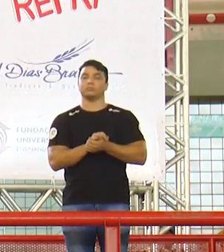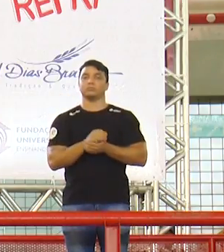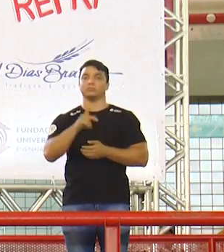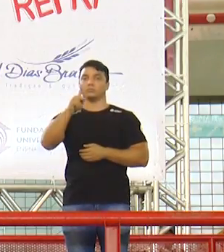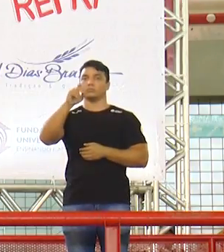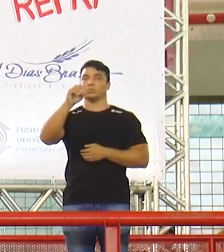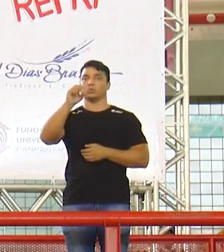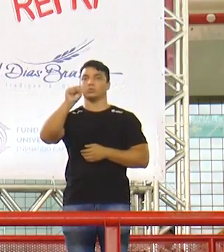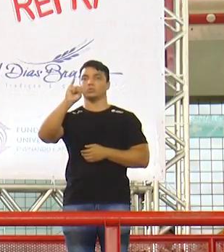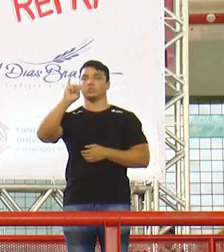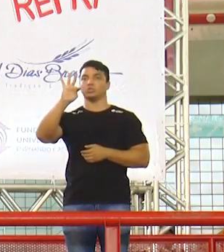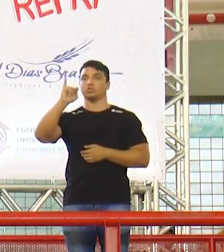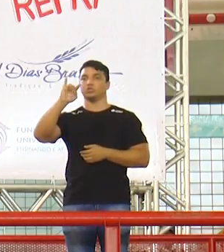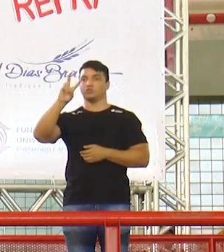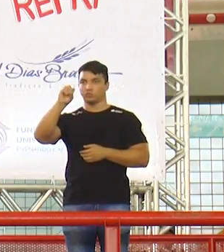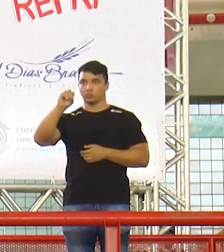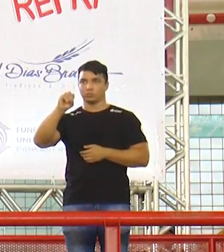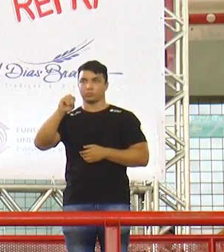Positivo,